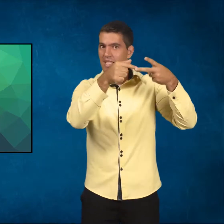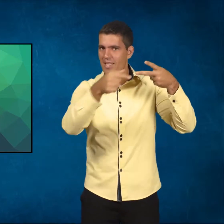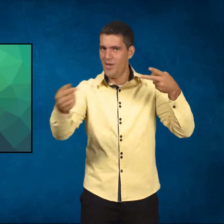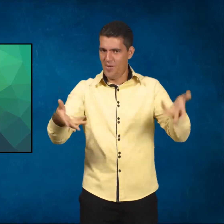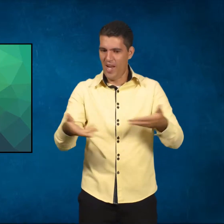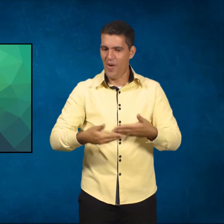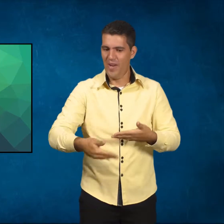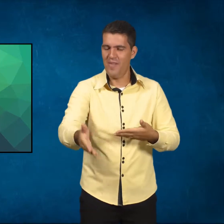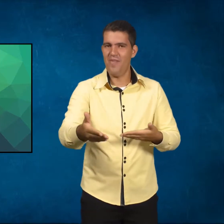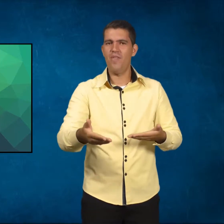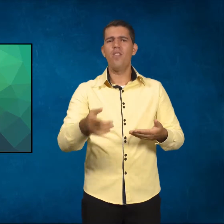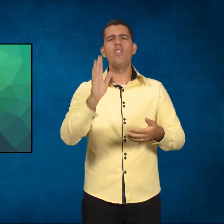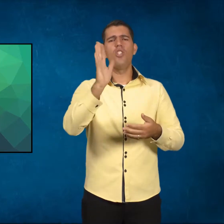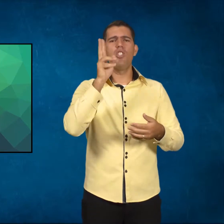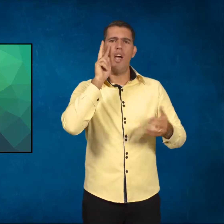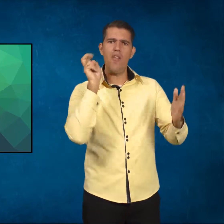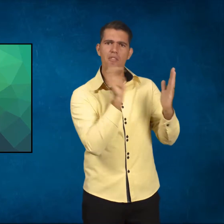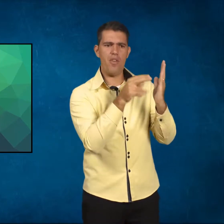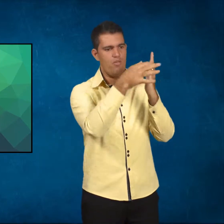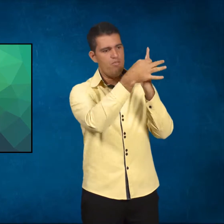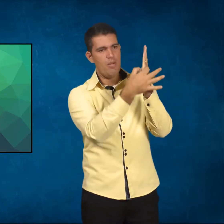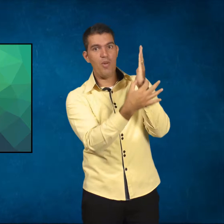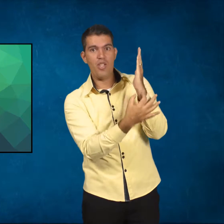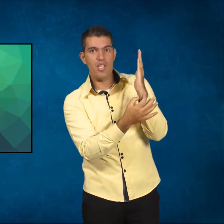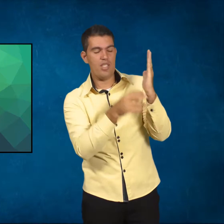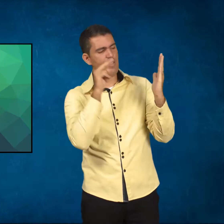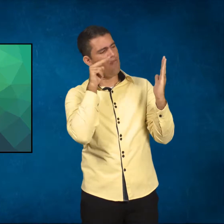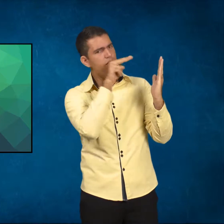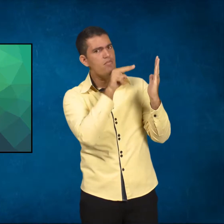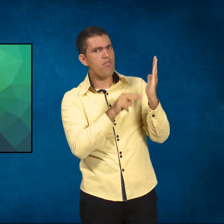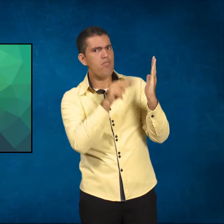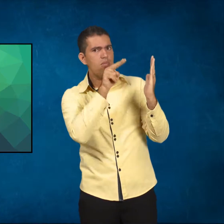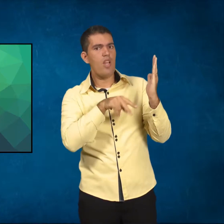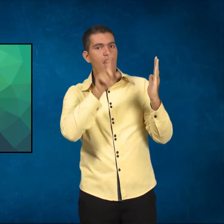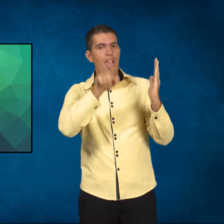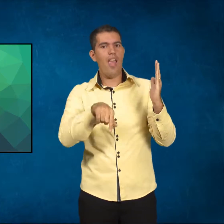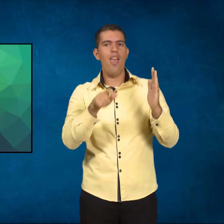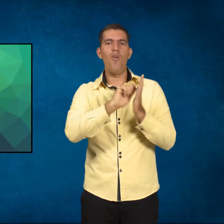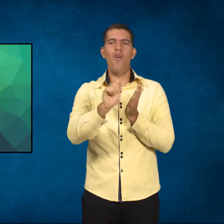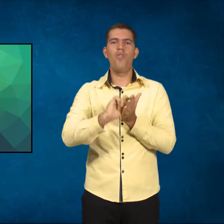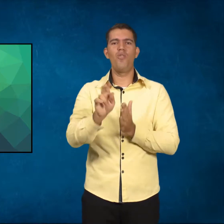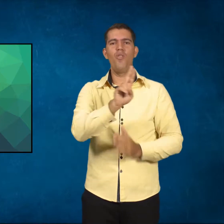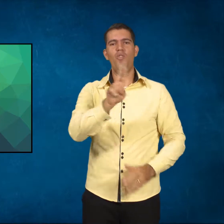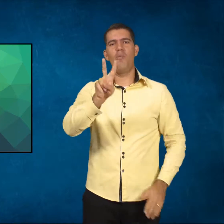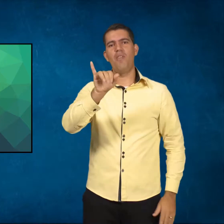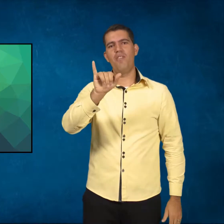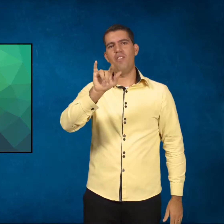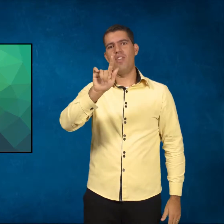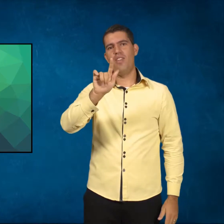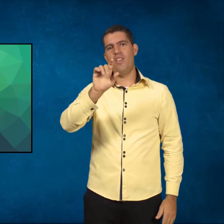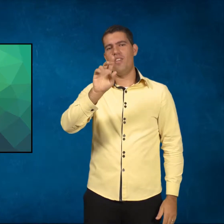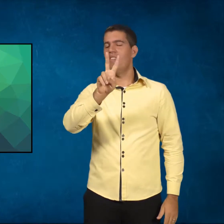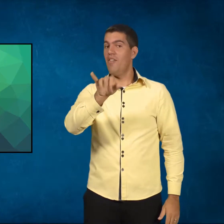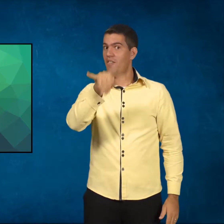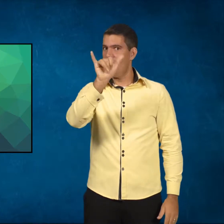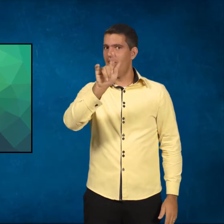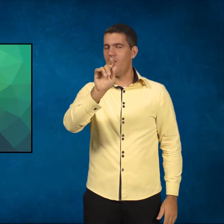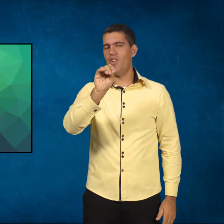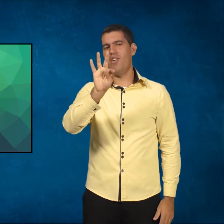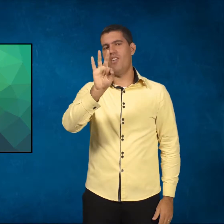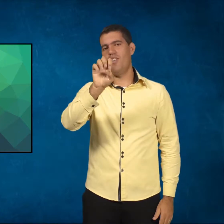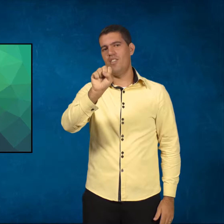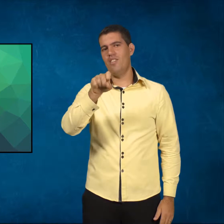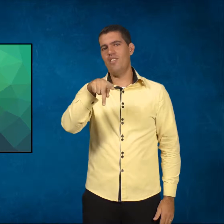Como vocês viram na apostila, nós estamos nos dedicando aos estudos de Vygotsky. A apostila é algo breve, aqui também